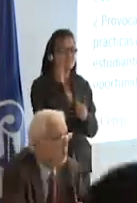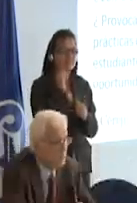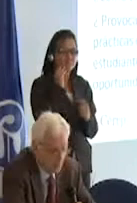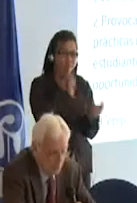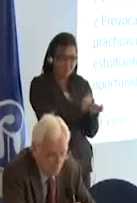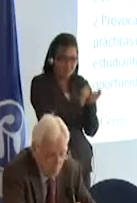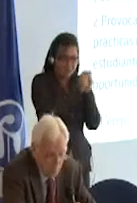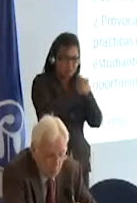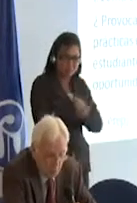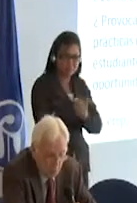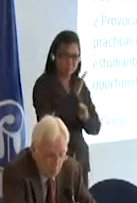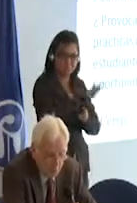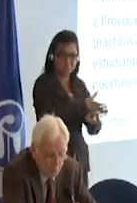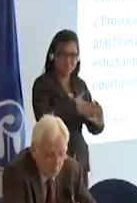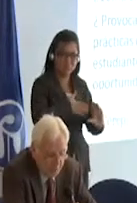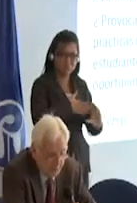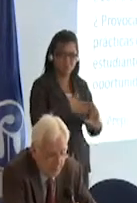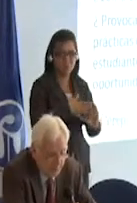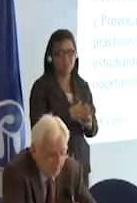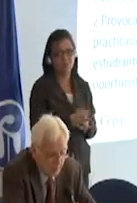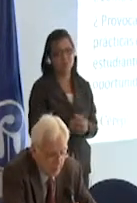le transforme